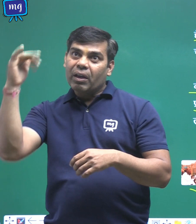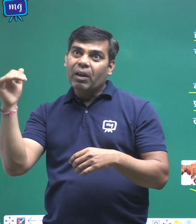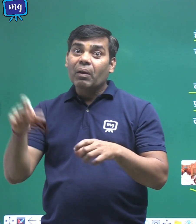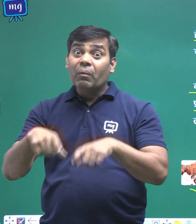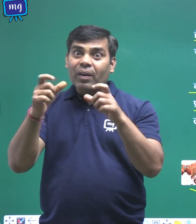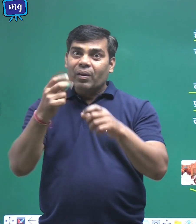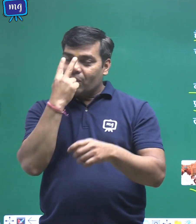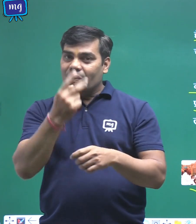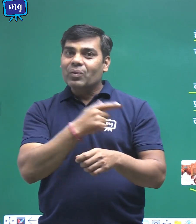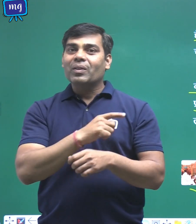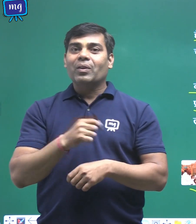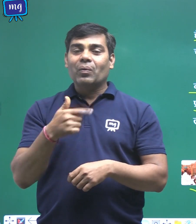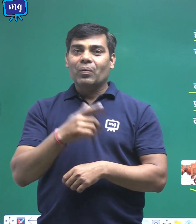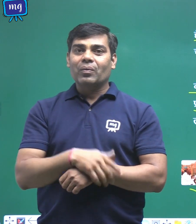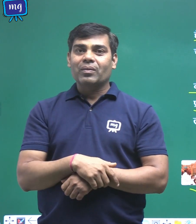को